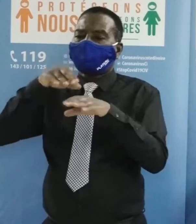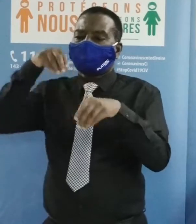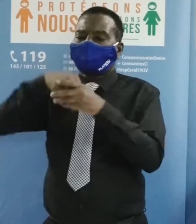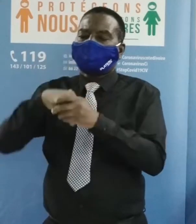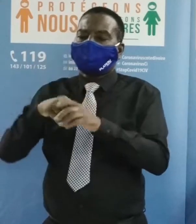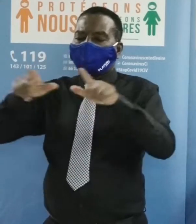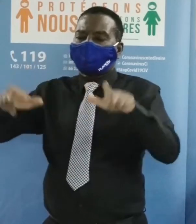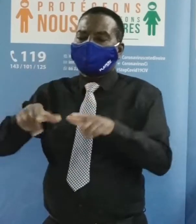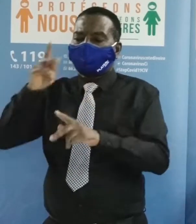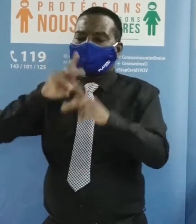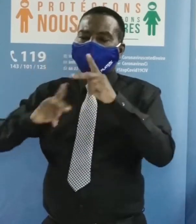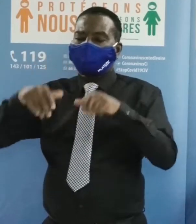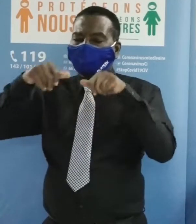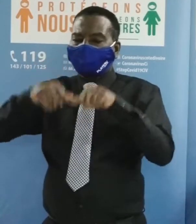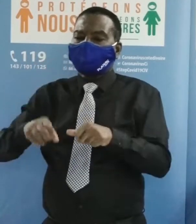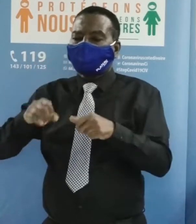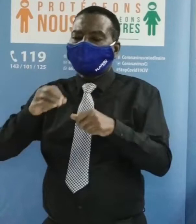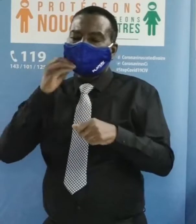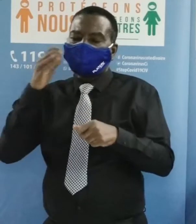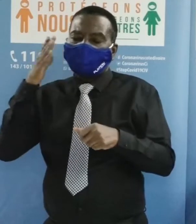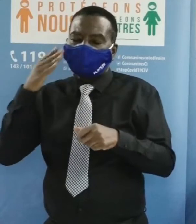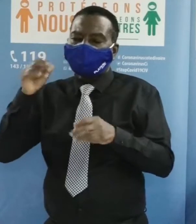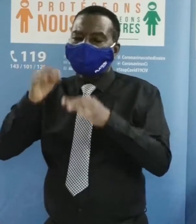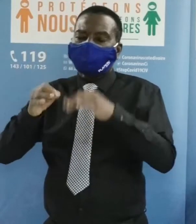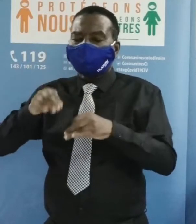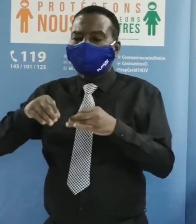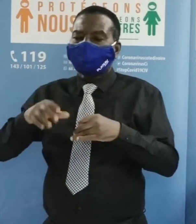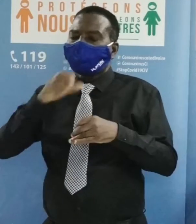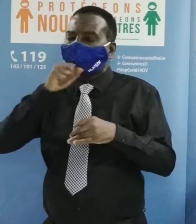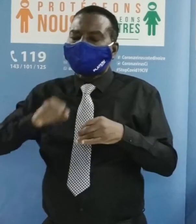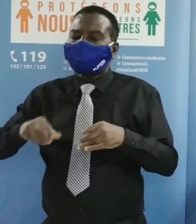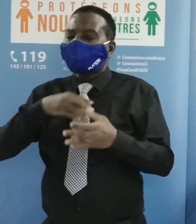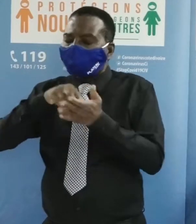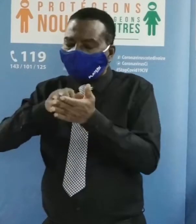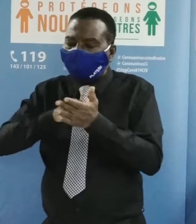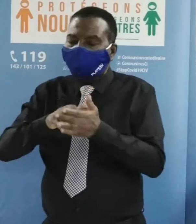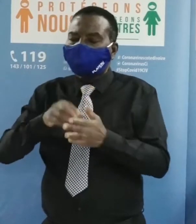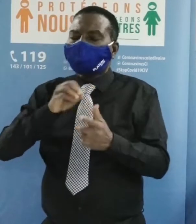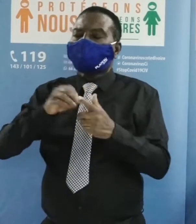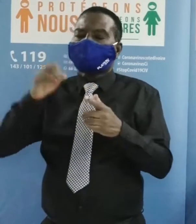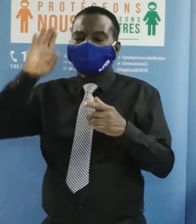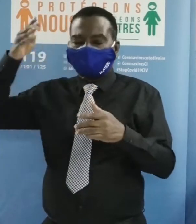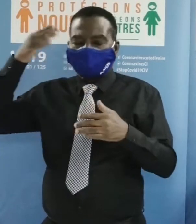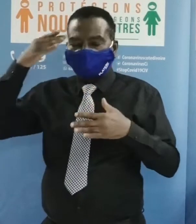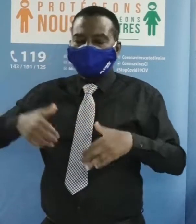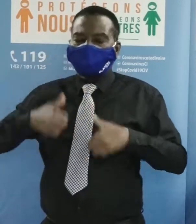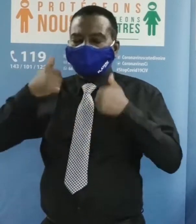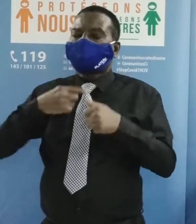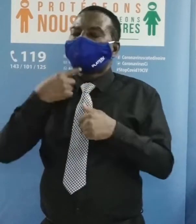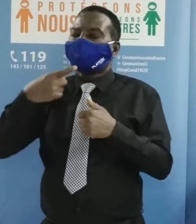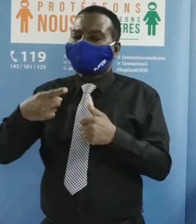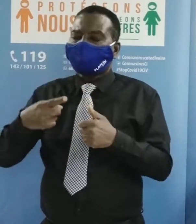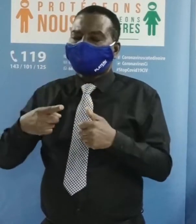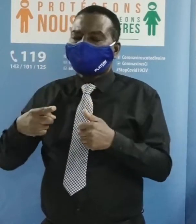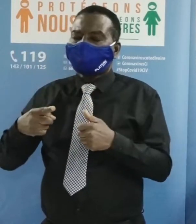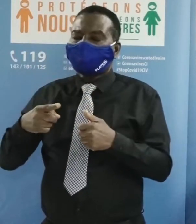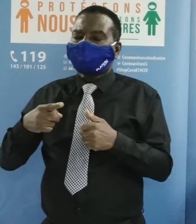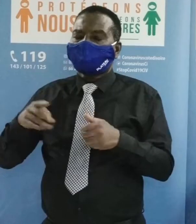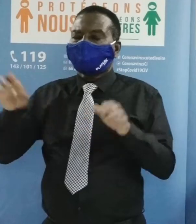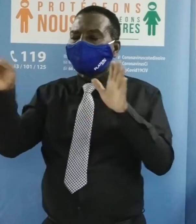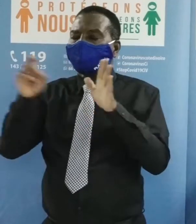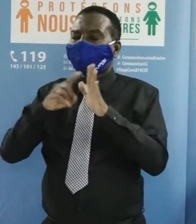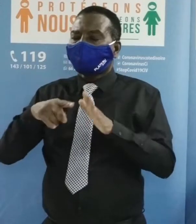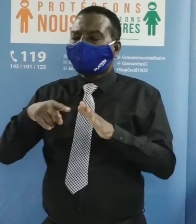restait confiné à domicile nous sommes vulnérables ou agir le vin c'est la santé des gens publient rappelle la conduite à tenir devant